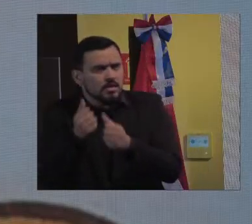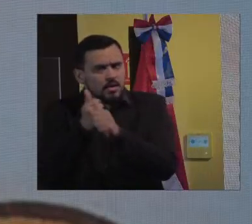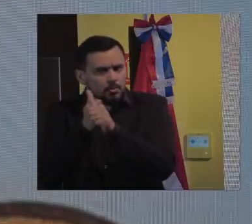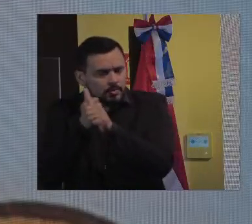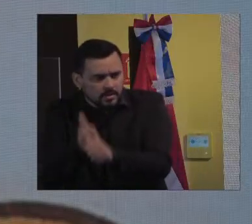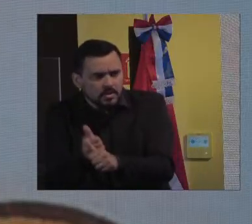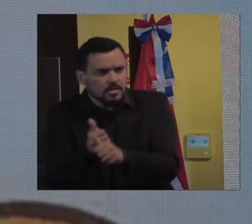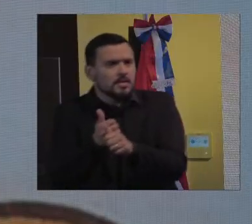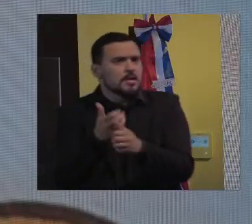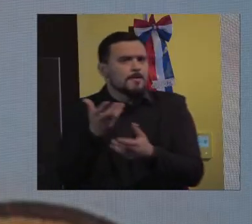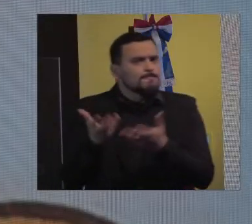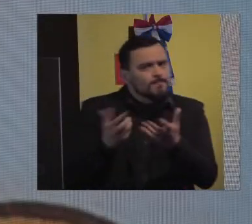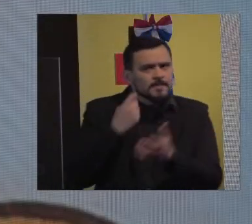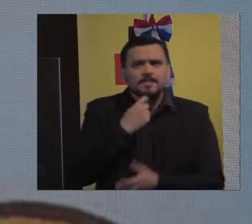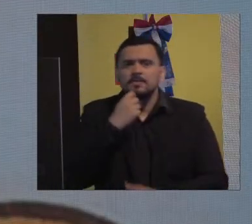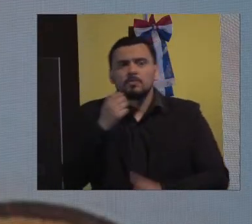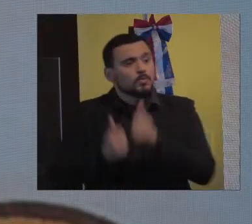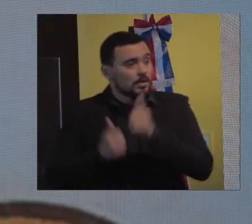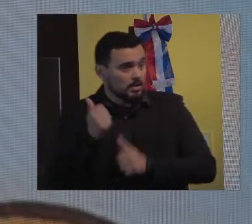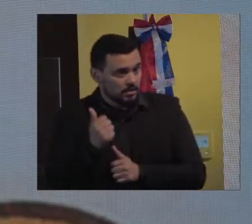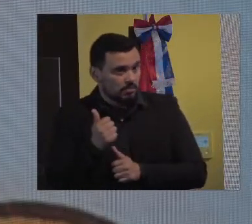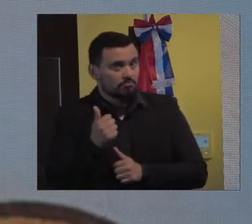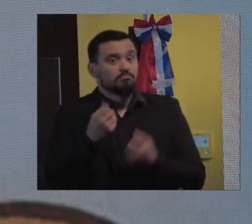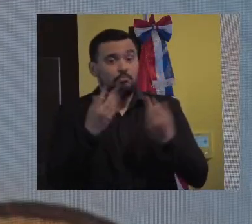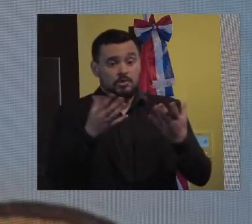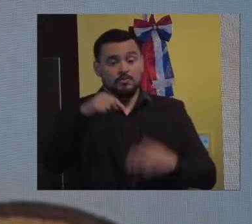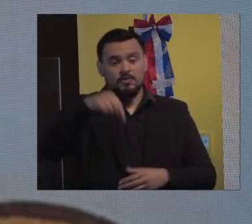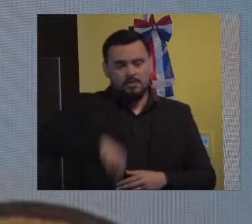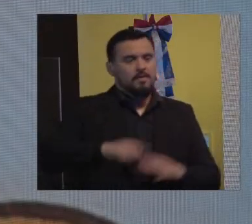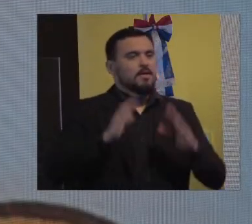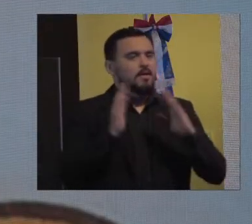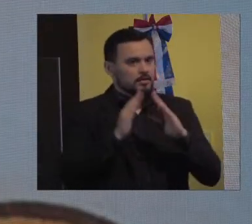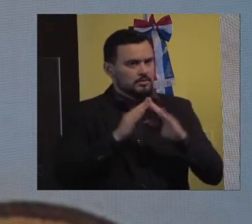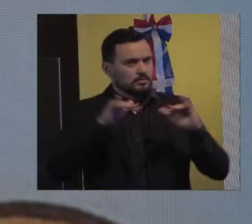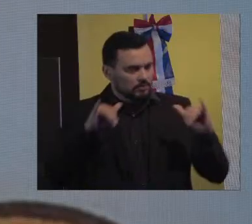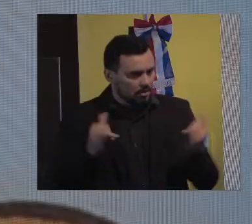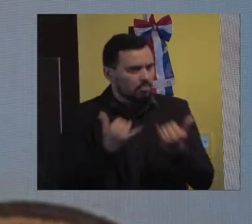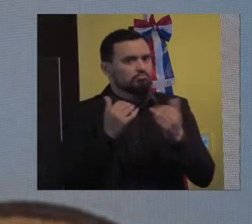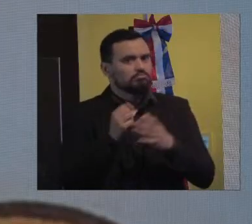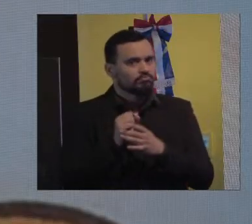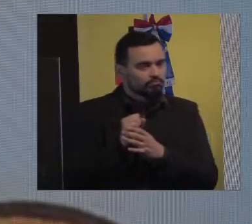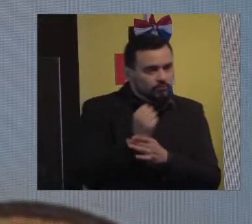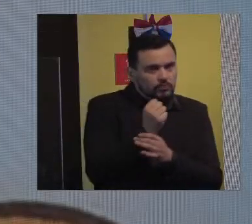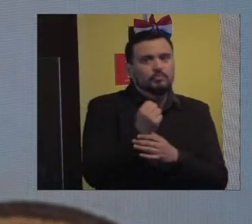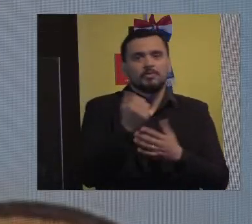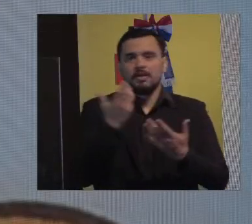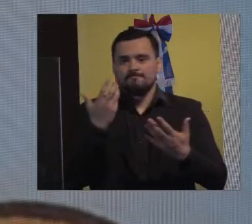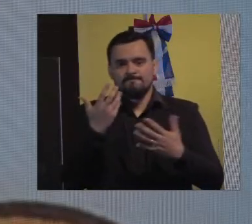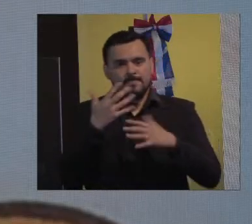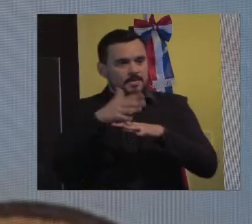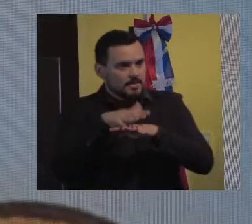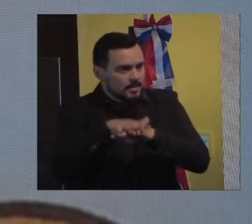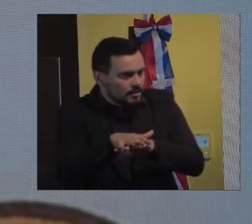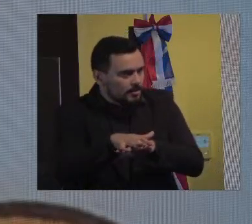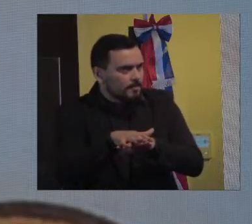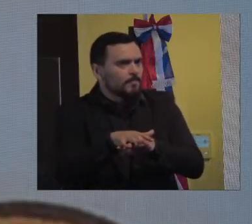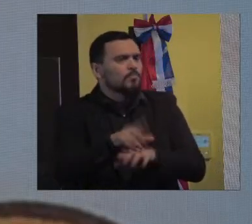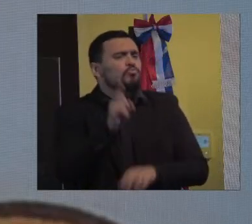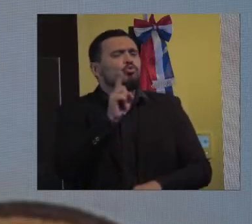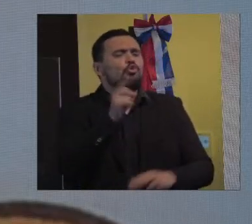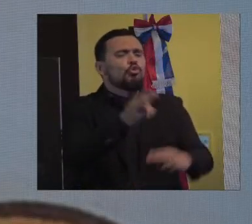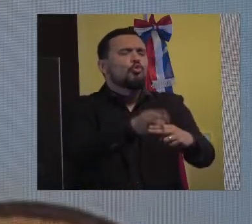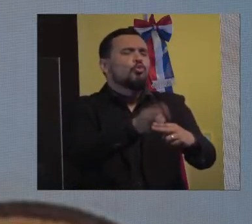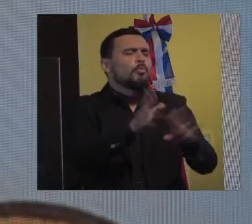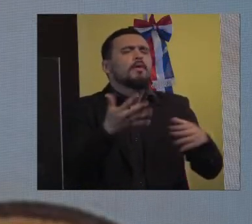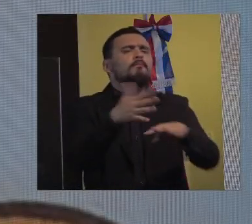acompañar. En esta casa hemos tratado de que la integración no sea un nombre,